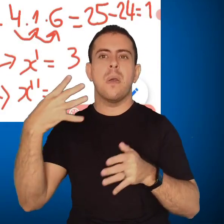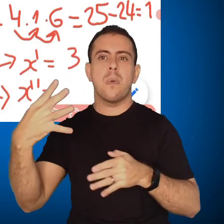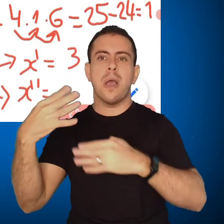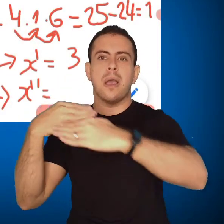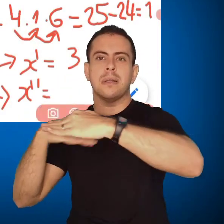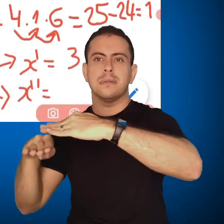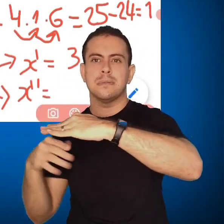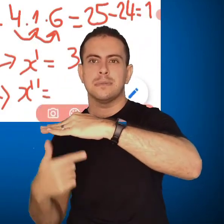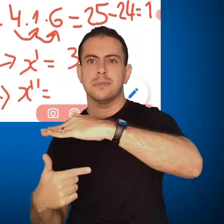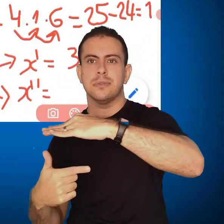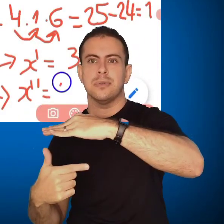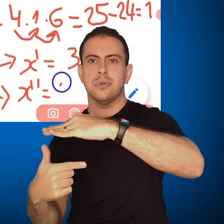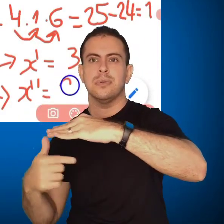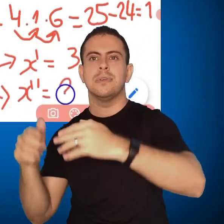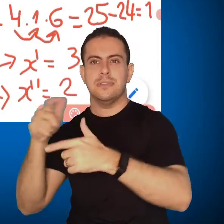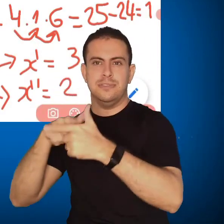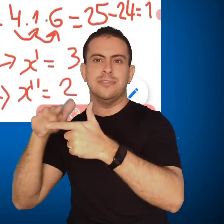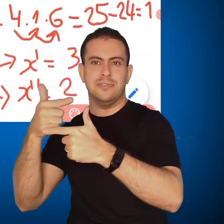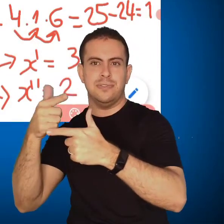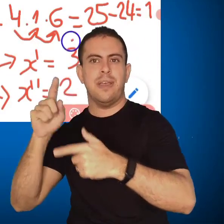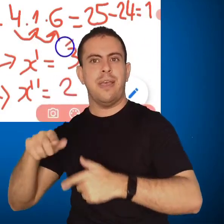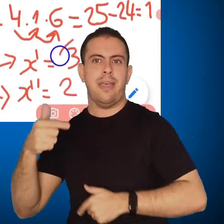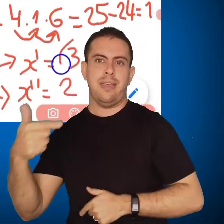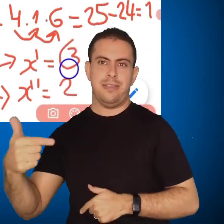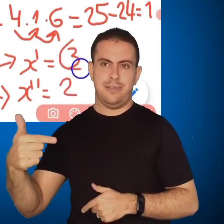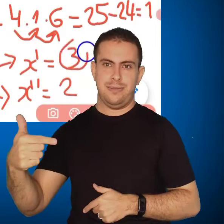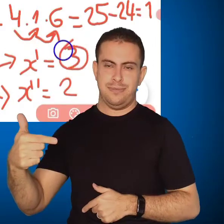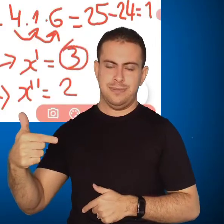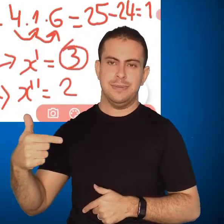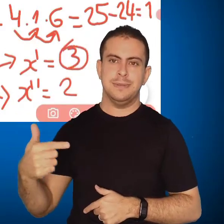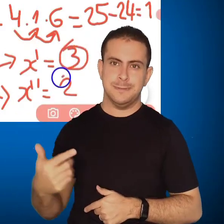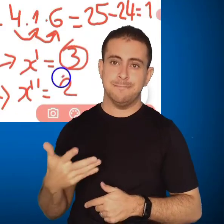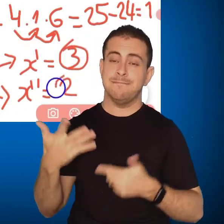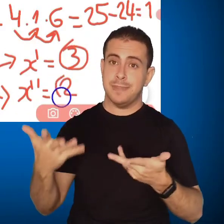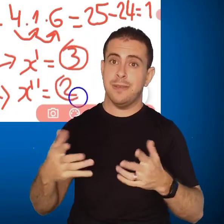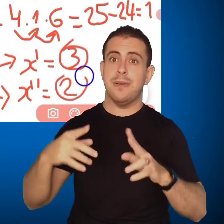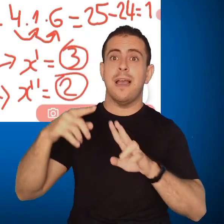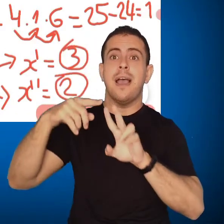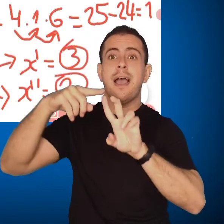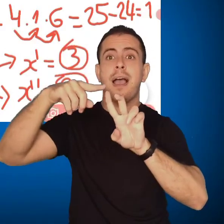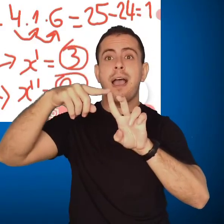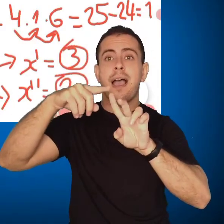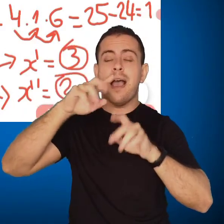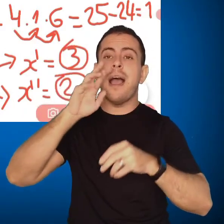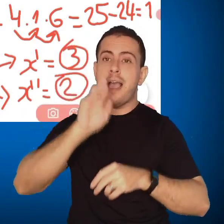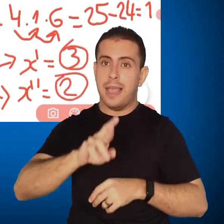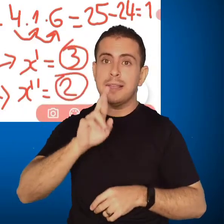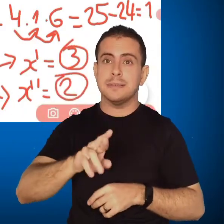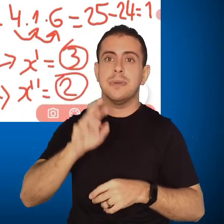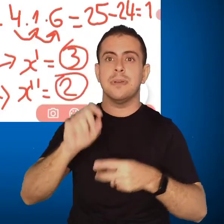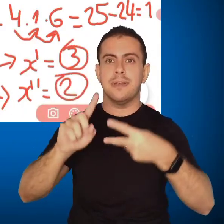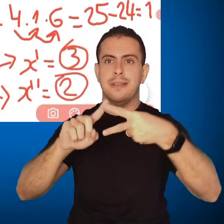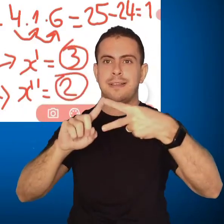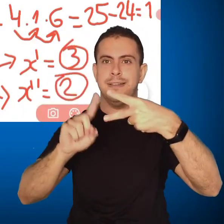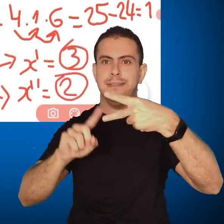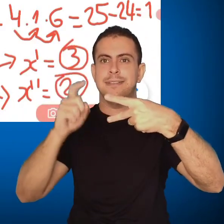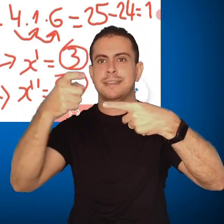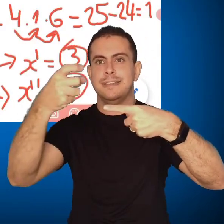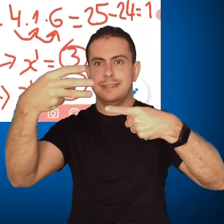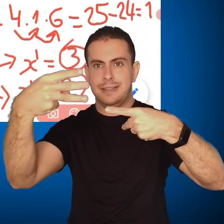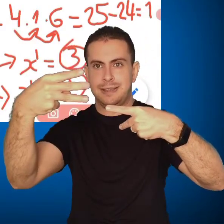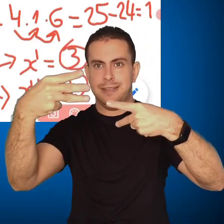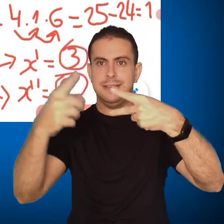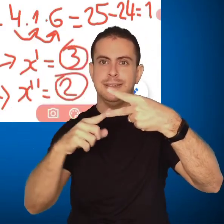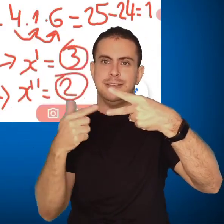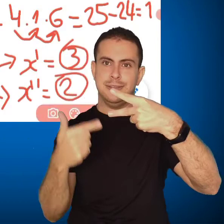divide por 2, que é claro que dá 2. Então, as raízes dessa equação são 3 e 2.